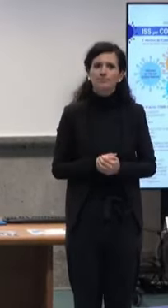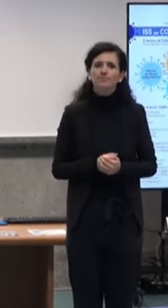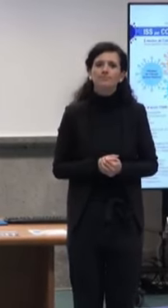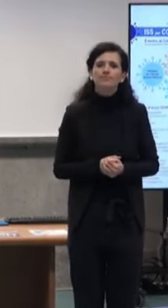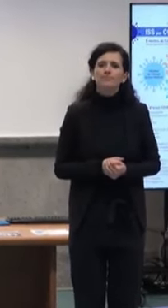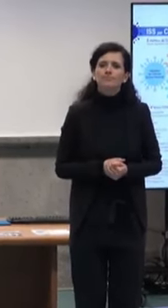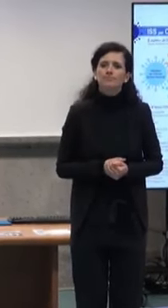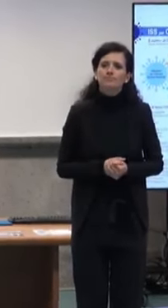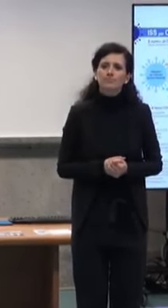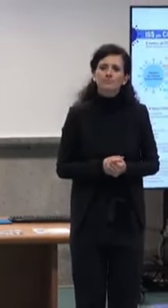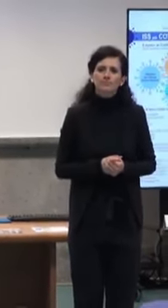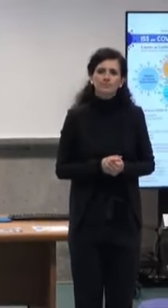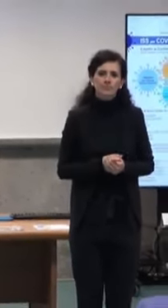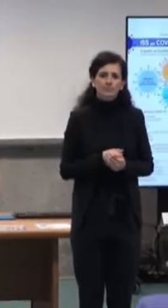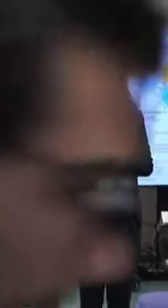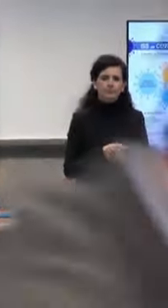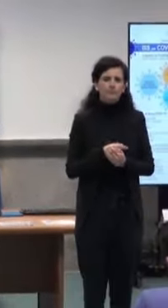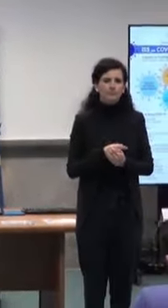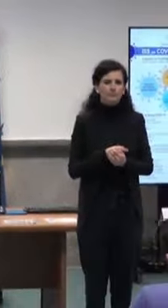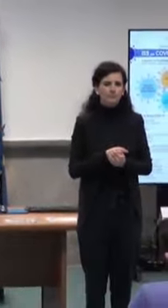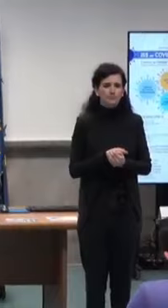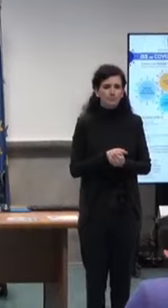angelo amante reuter